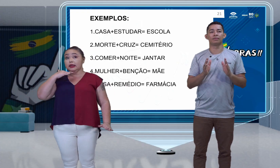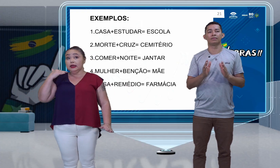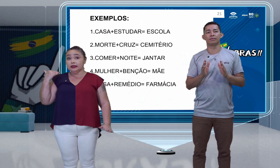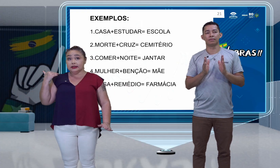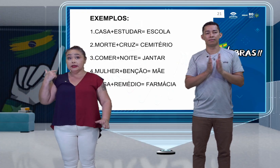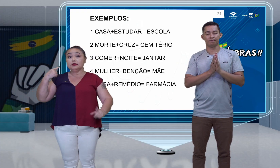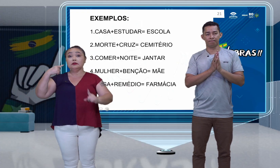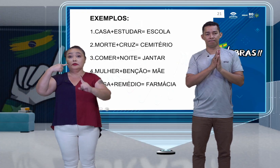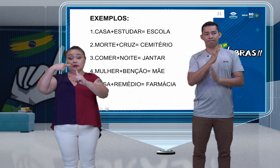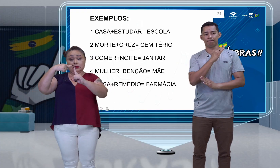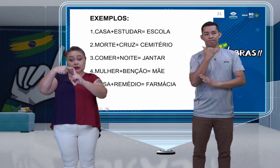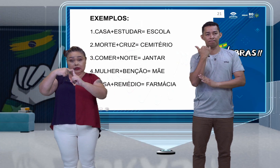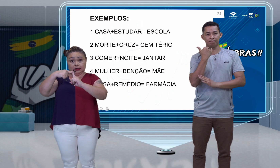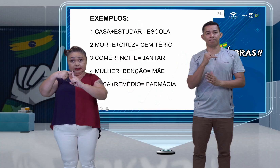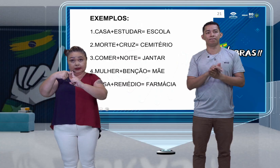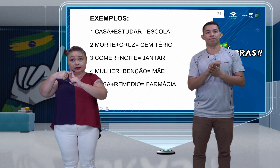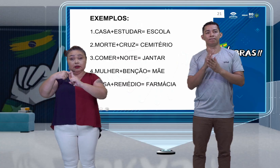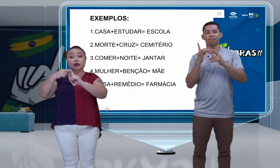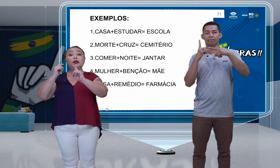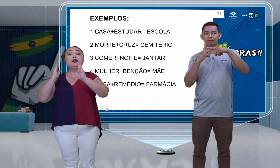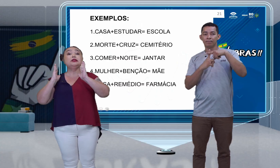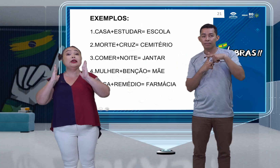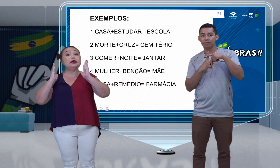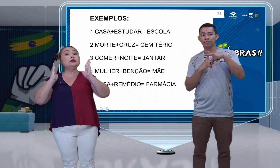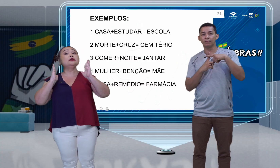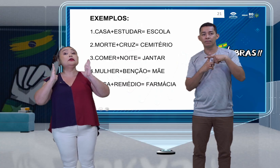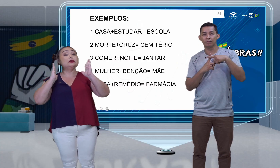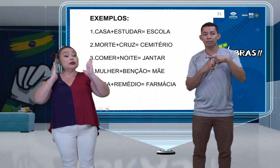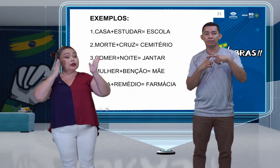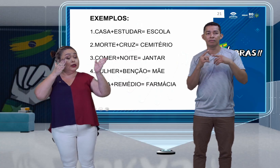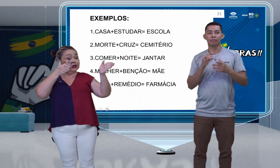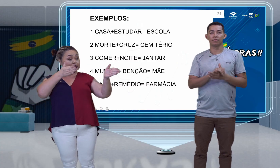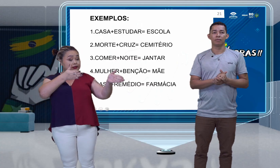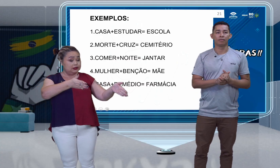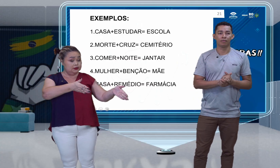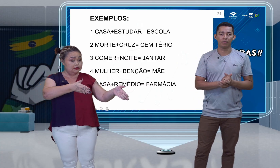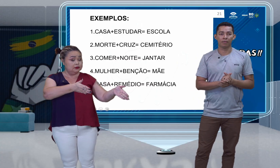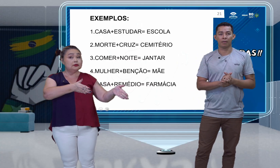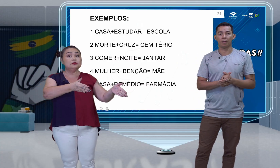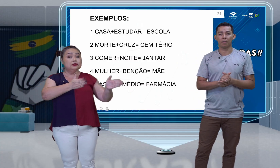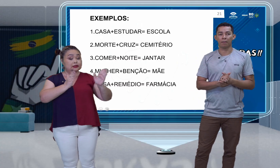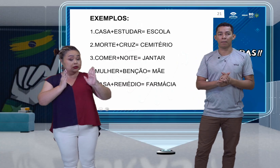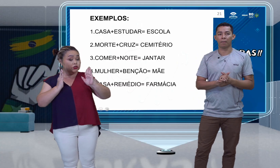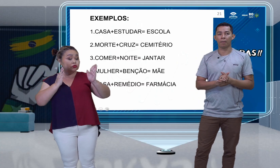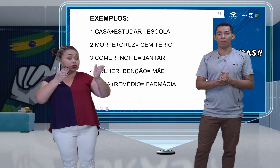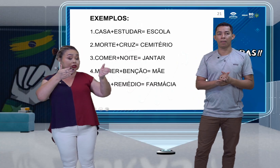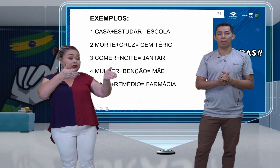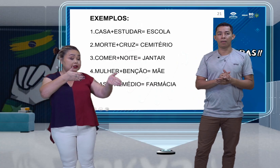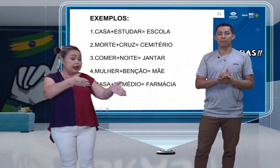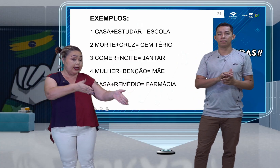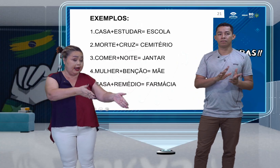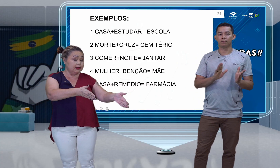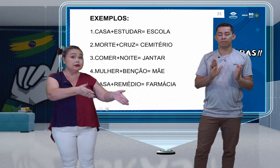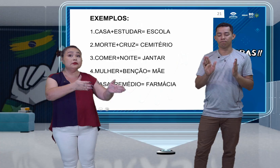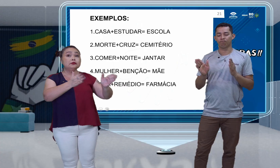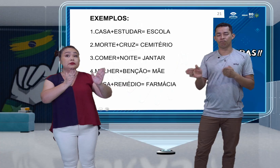e esse. E tem esse, nesse sentido de enterrar, né,